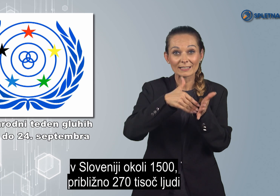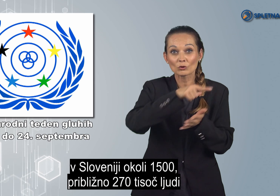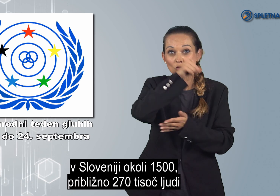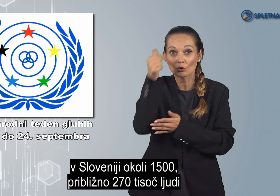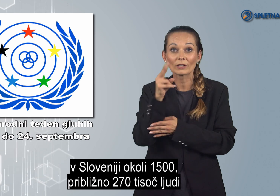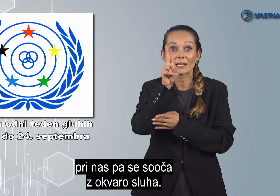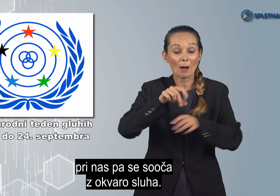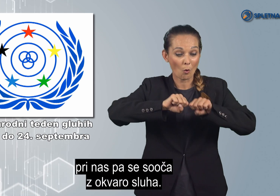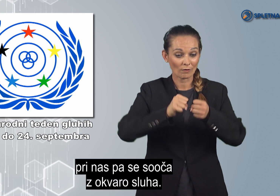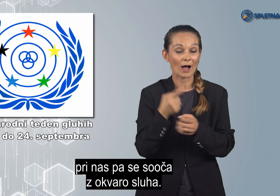z okvaro sluha.